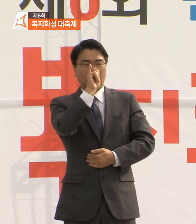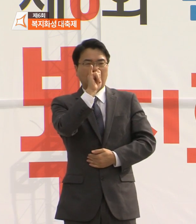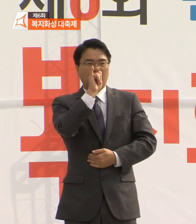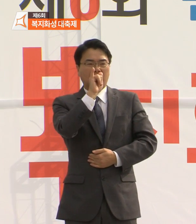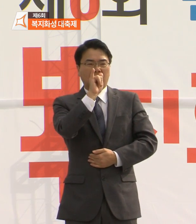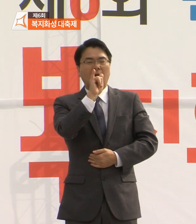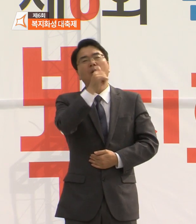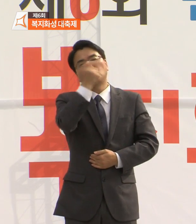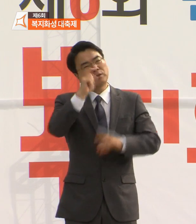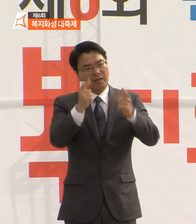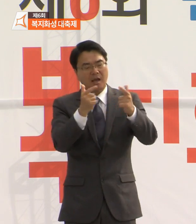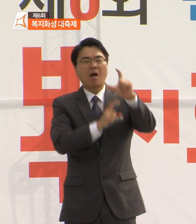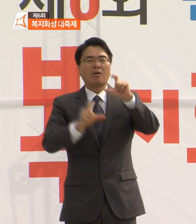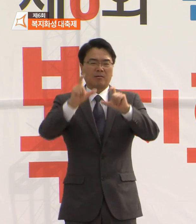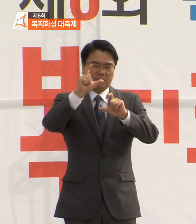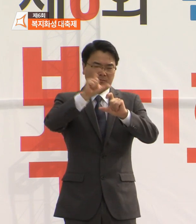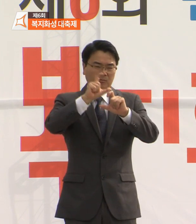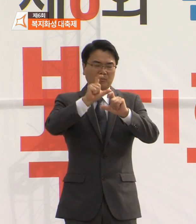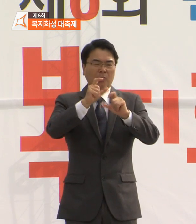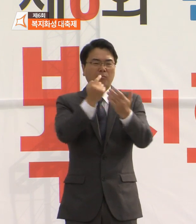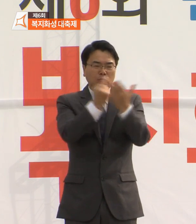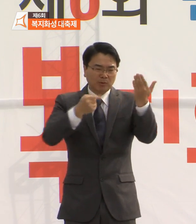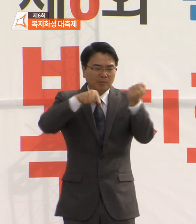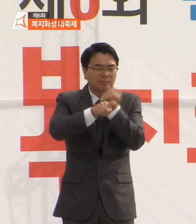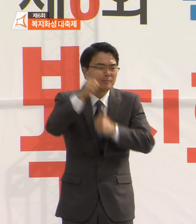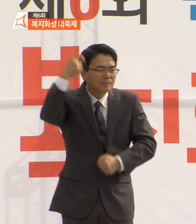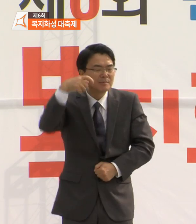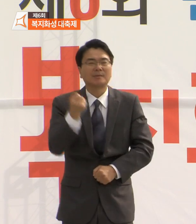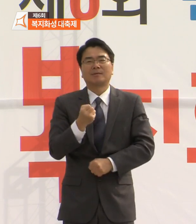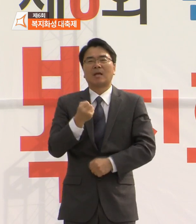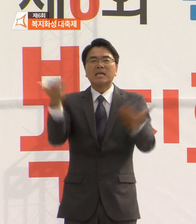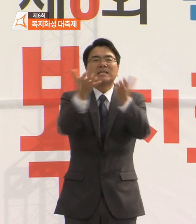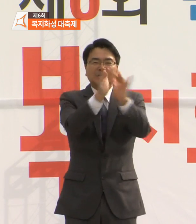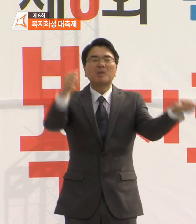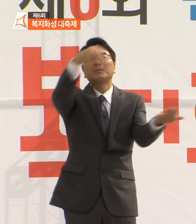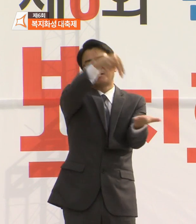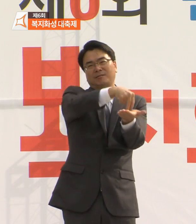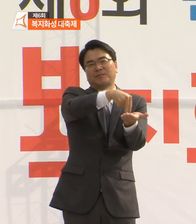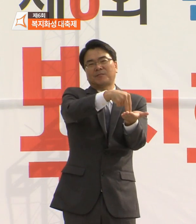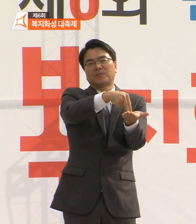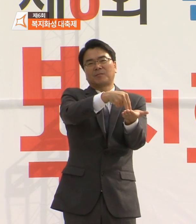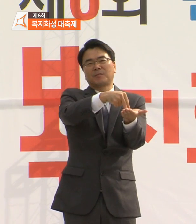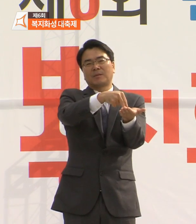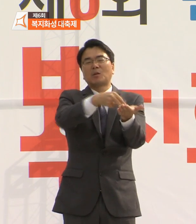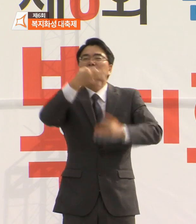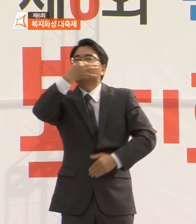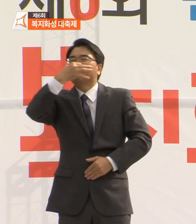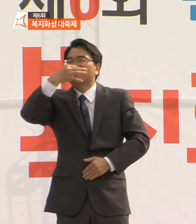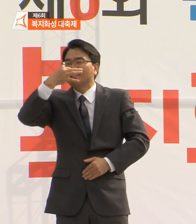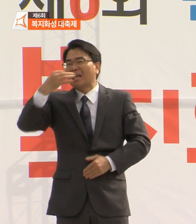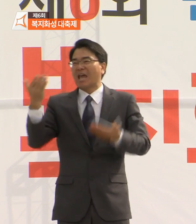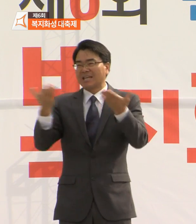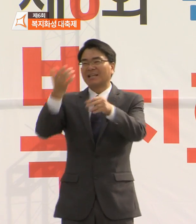오히려 촘촘하지 않고 오히려 역차별 또 소외되는 것 같다는 느낌도 받았었어요. 그러니까 일하시는 분들 자체가 좀 신나서